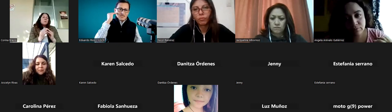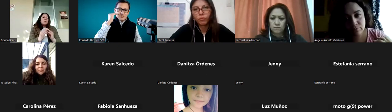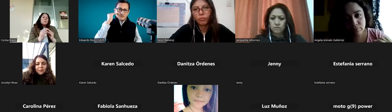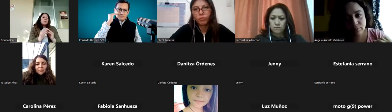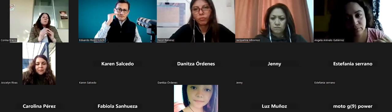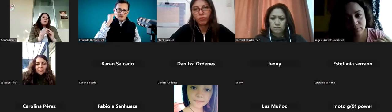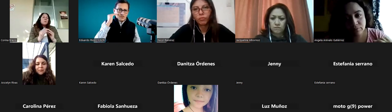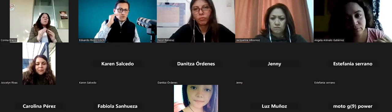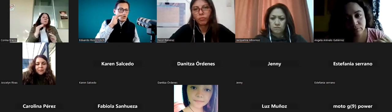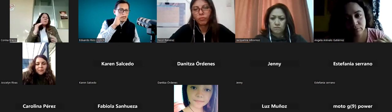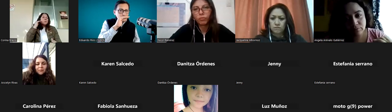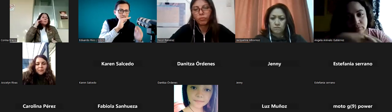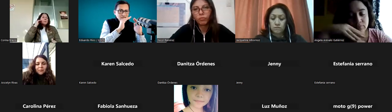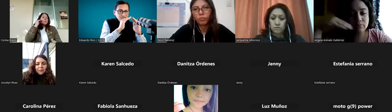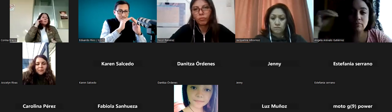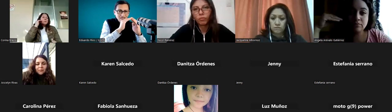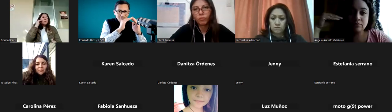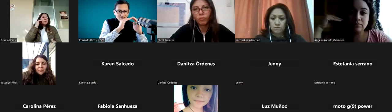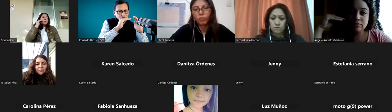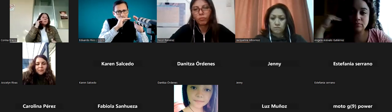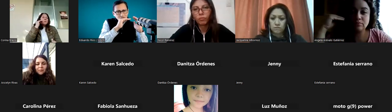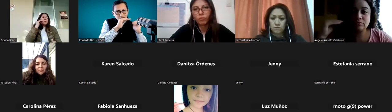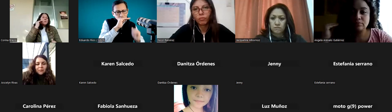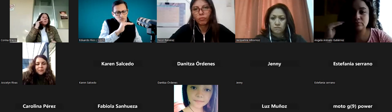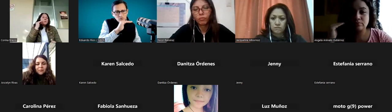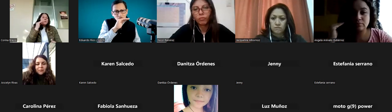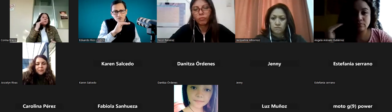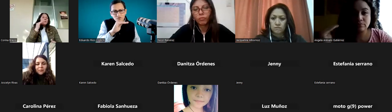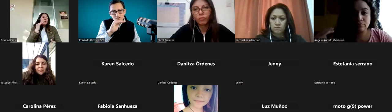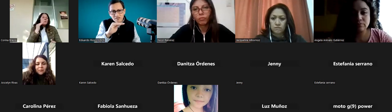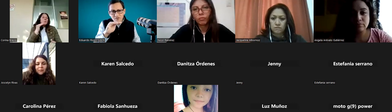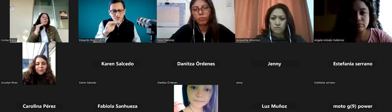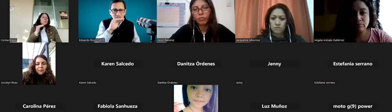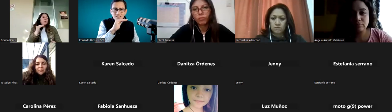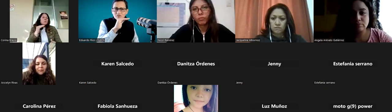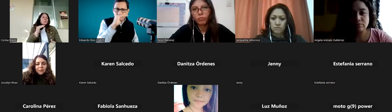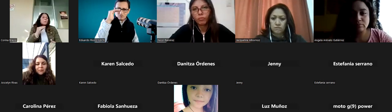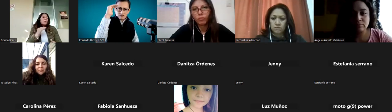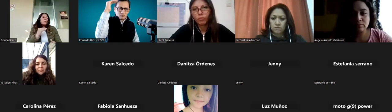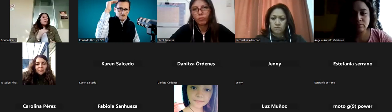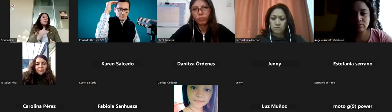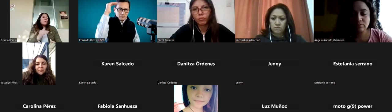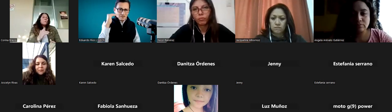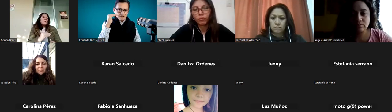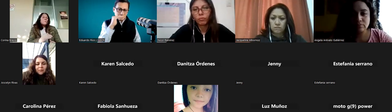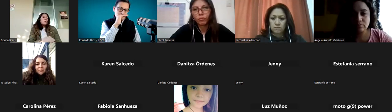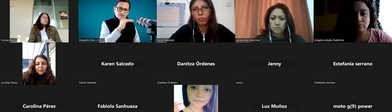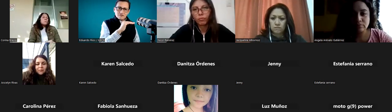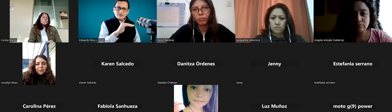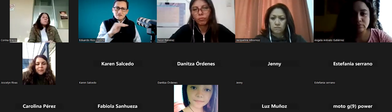señal para niños, y yo me los imagino que están aquí en la casa, ¿cierto? Hay uno, dos, tres, son chiquititos, porque son más bajos